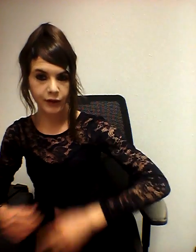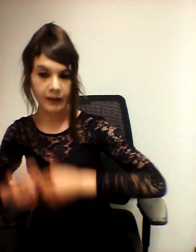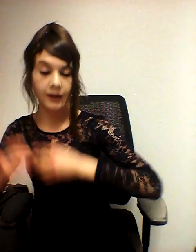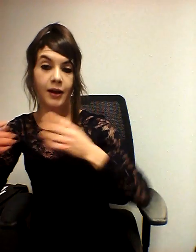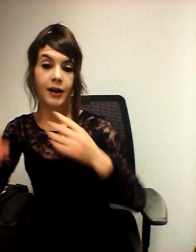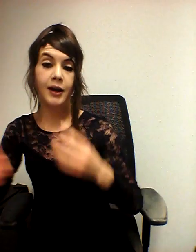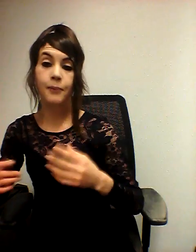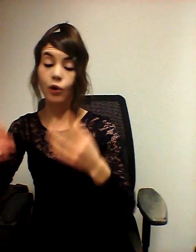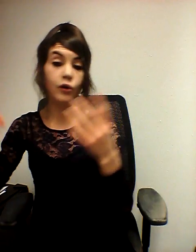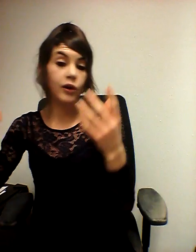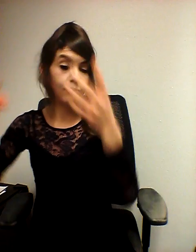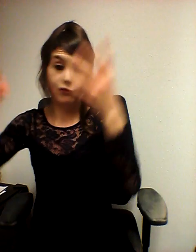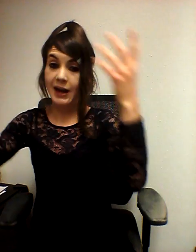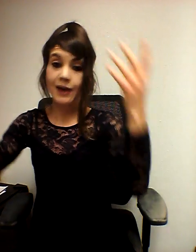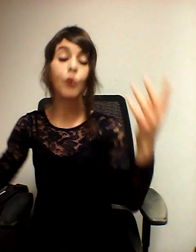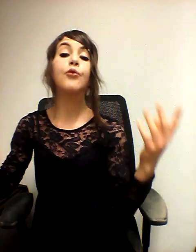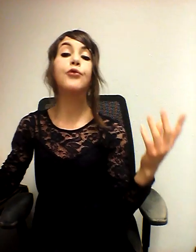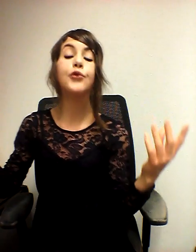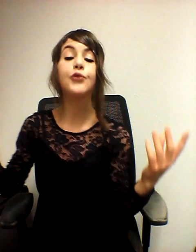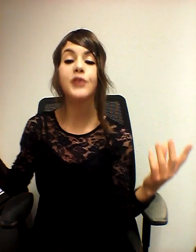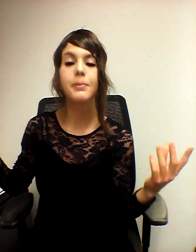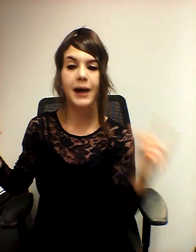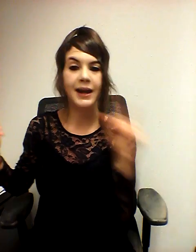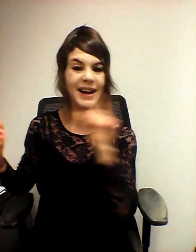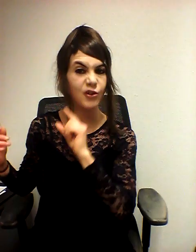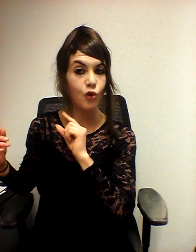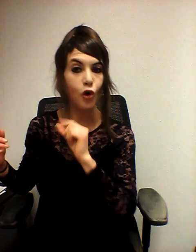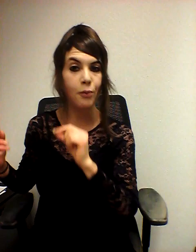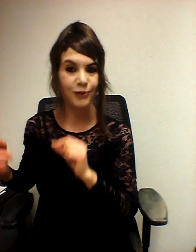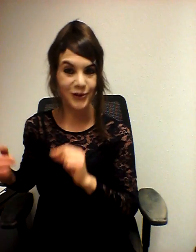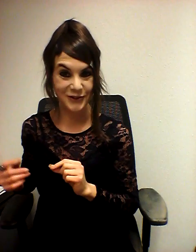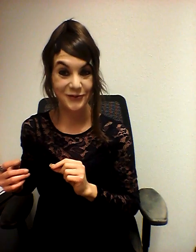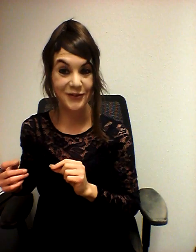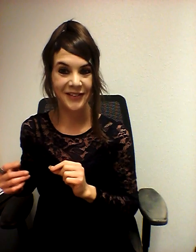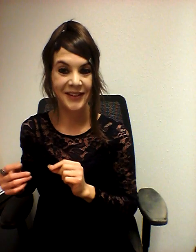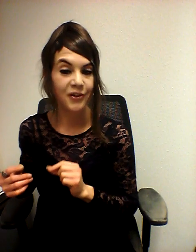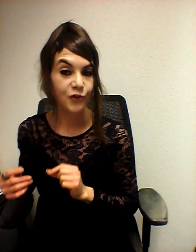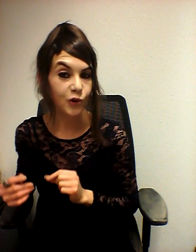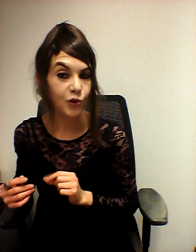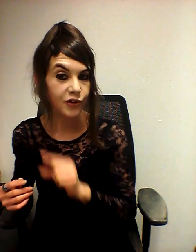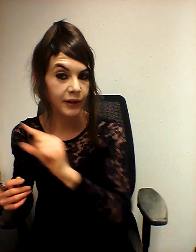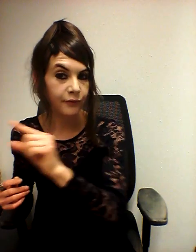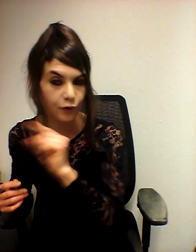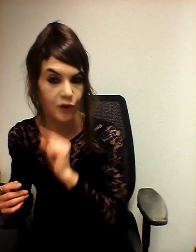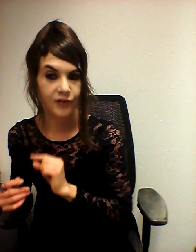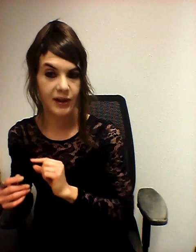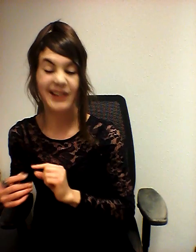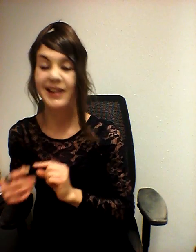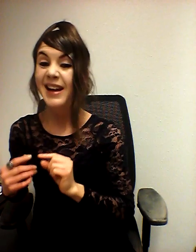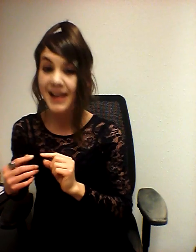ehmm ehm draagt onvoldoende bij aan het oplossen van tekorten in vocht en